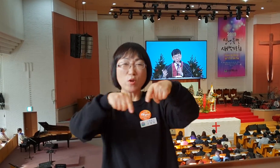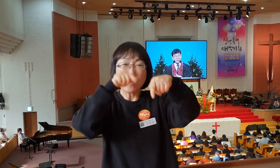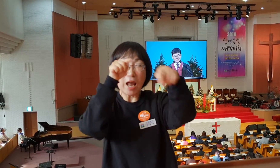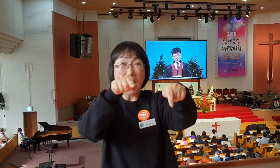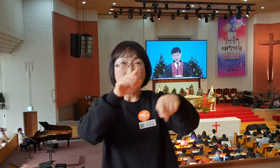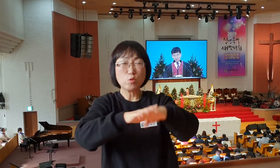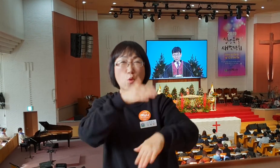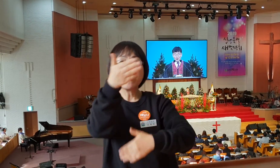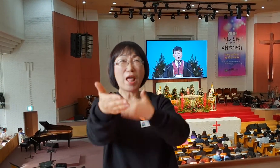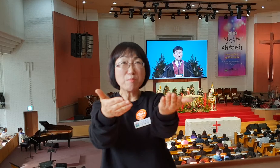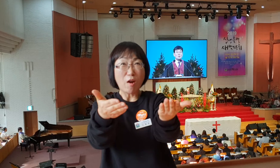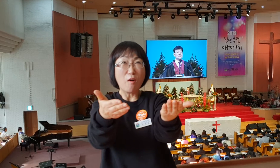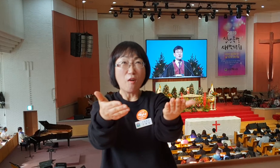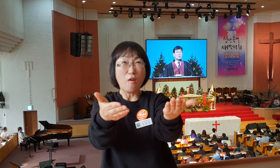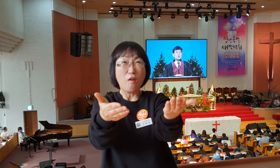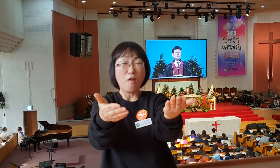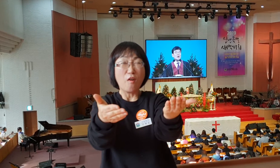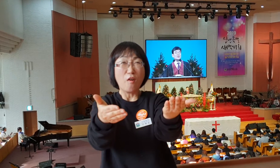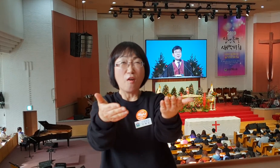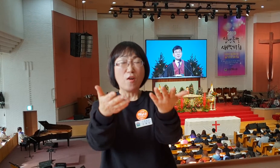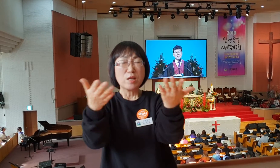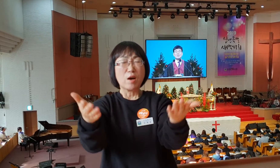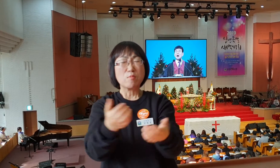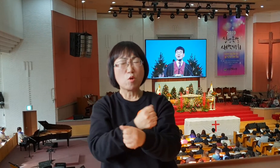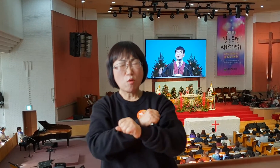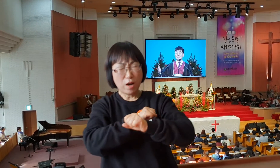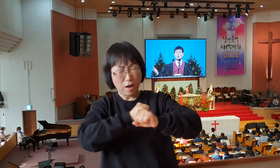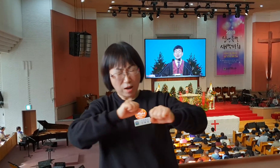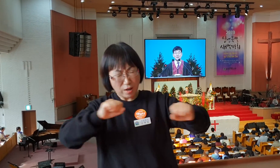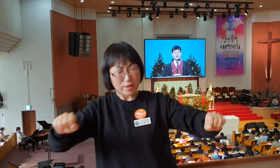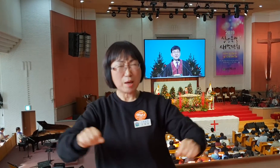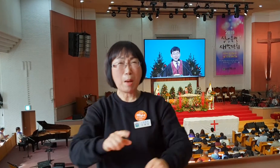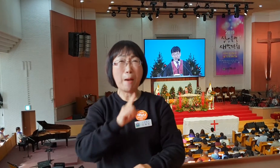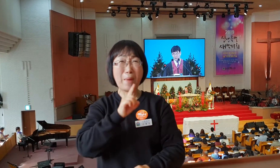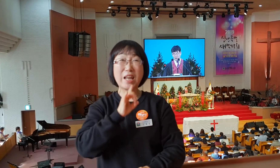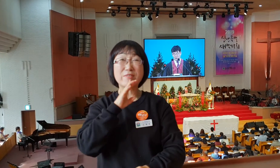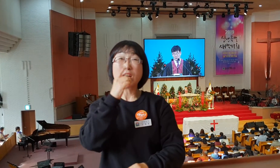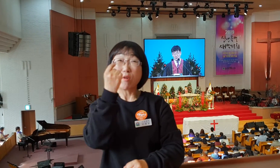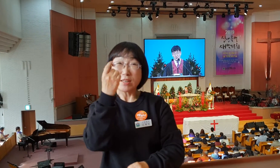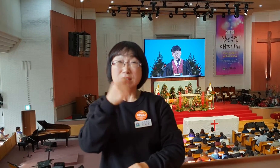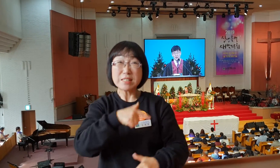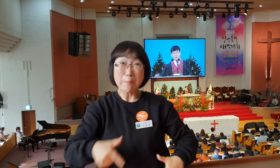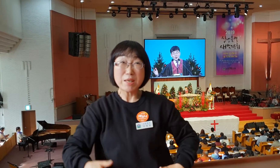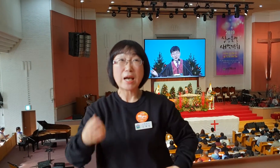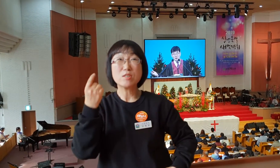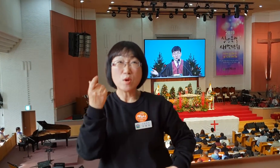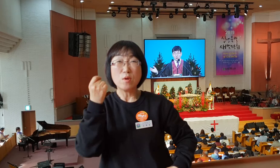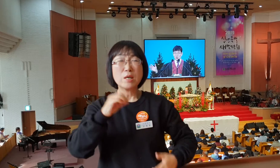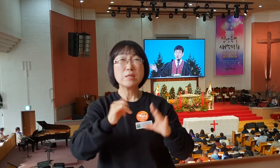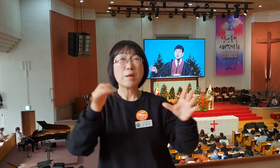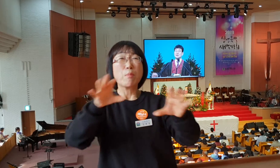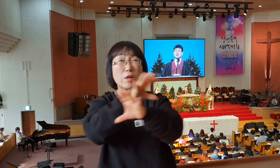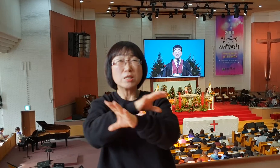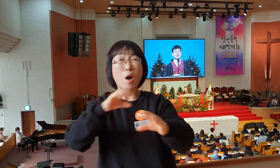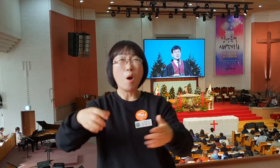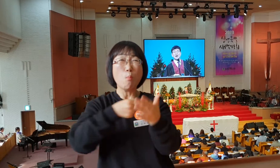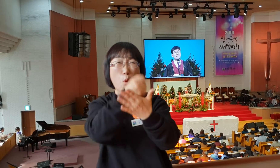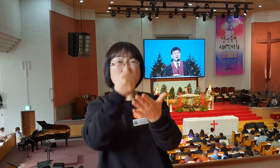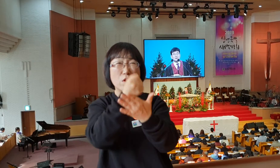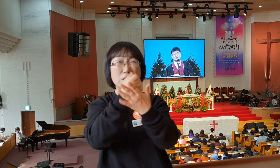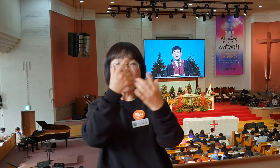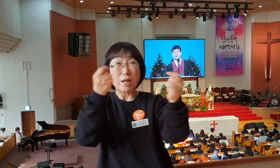내미는 거예요 터무니없는 관대함입니다 말도 안 되는 자비함입니다 세상을 변화시키는 건 폭력인 것 같은데